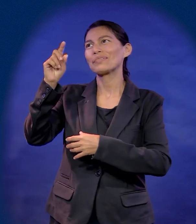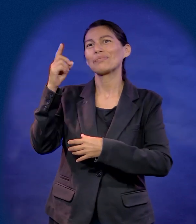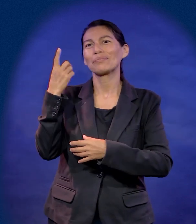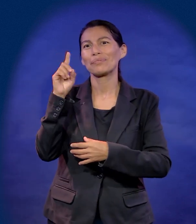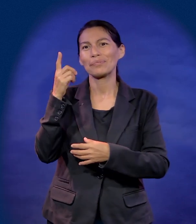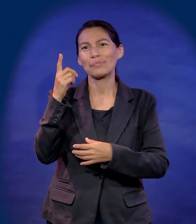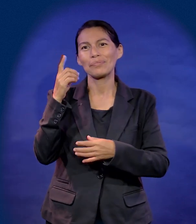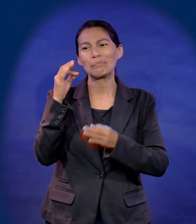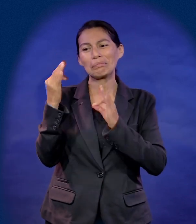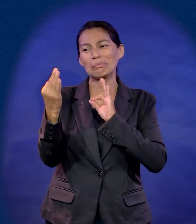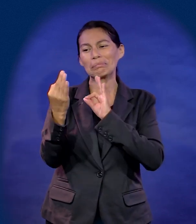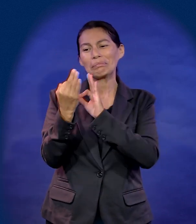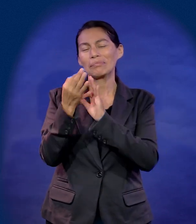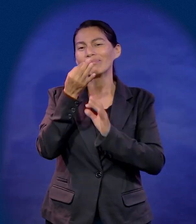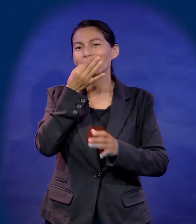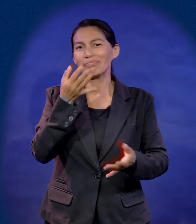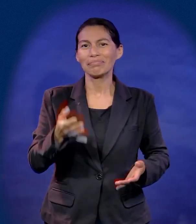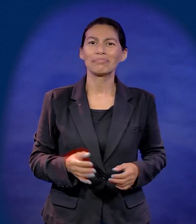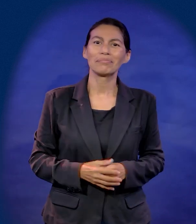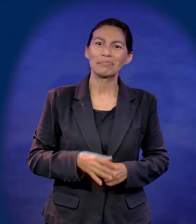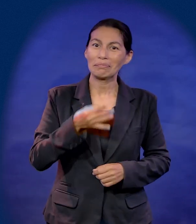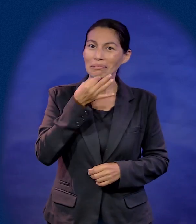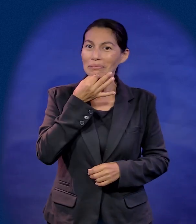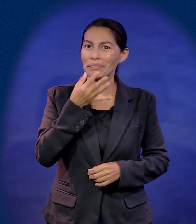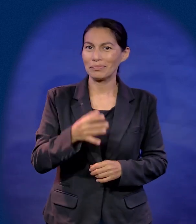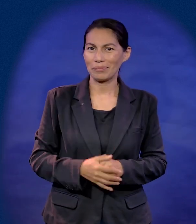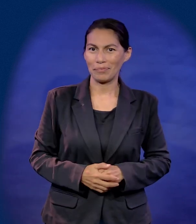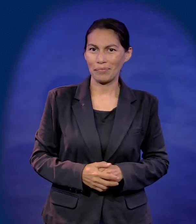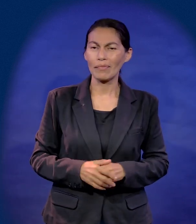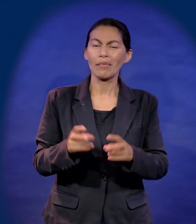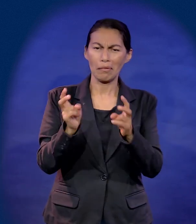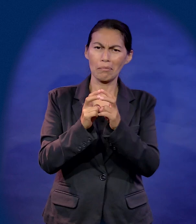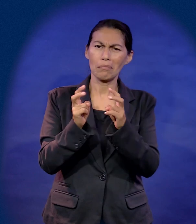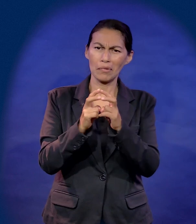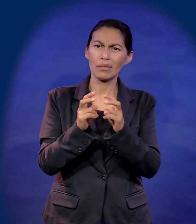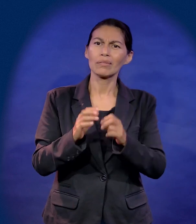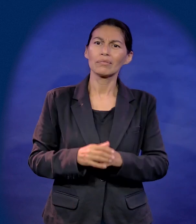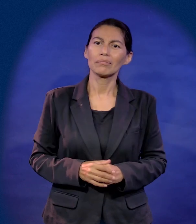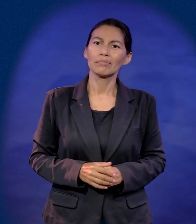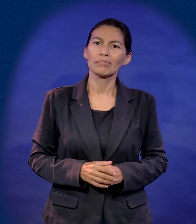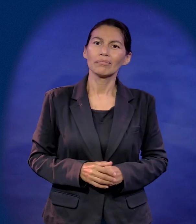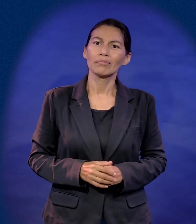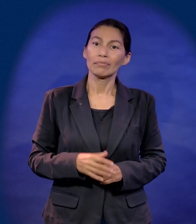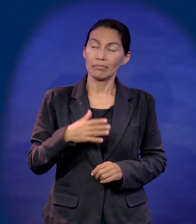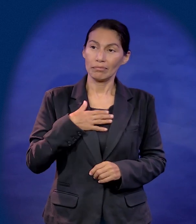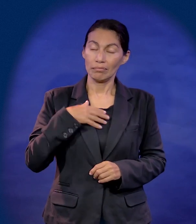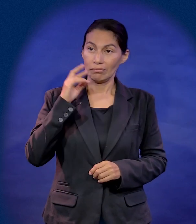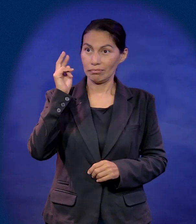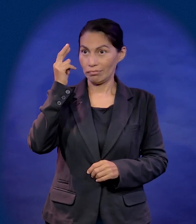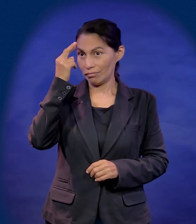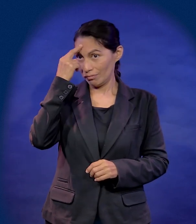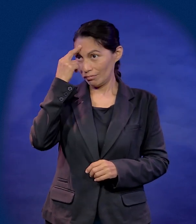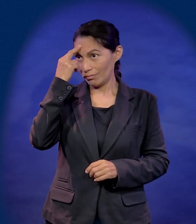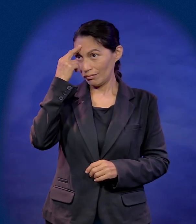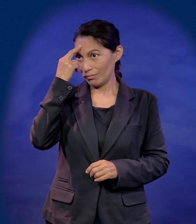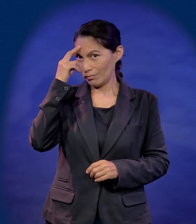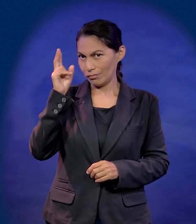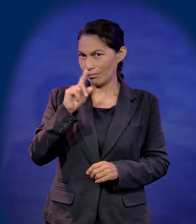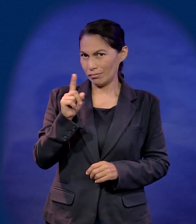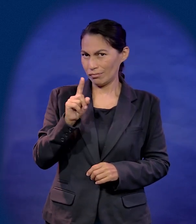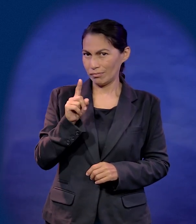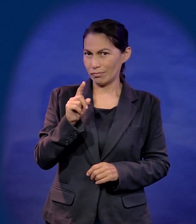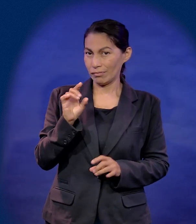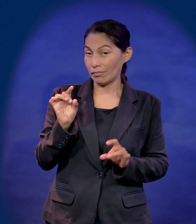nosotros. Dije yo, bendito sea el Señor, diciembre, eso está más cerca. Muy bien, vamos a hacerlo en